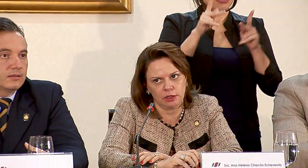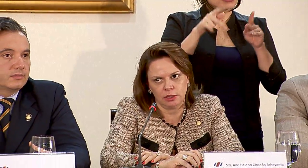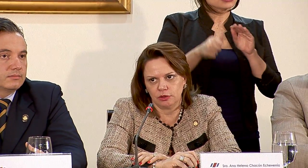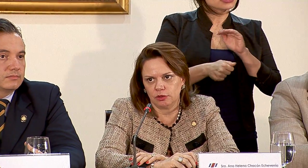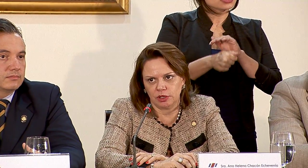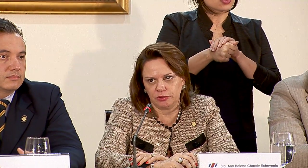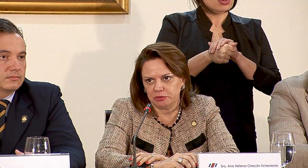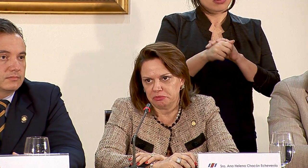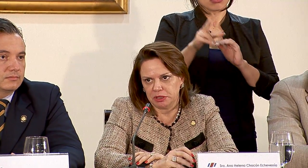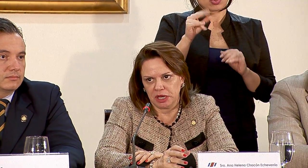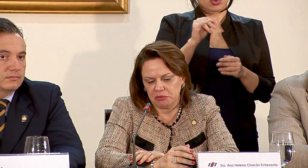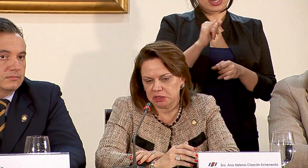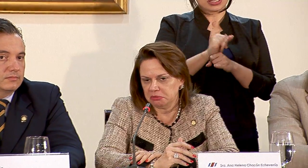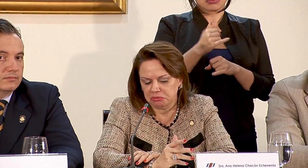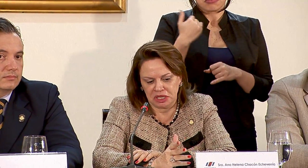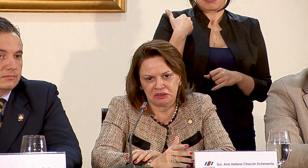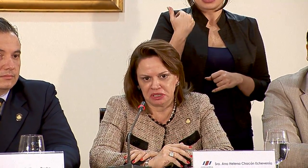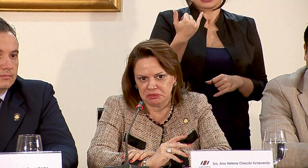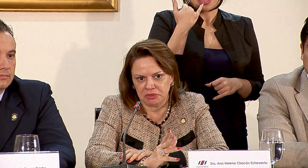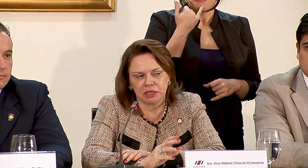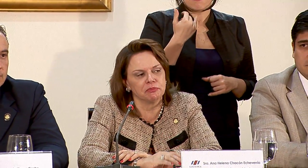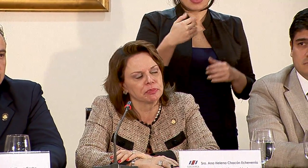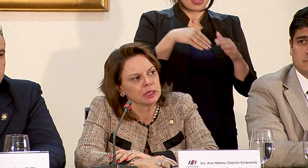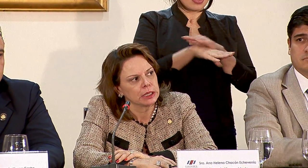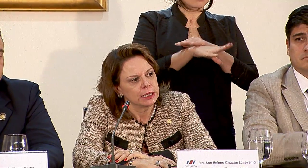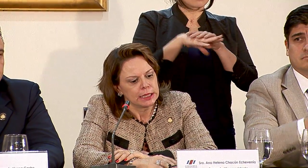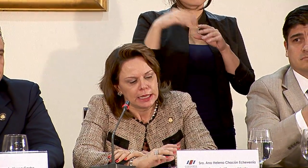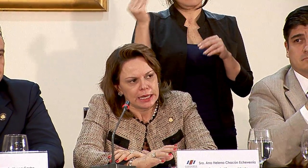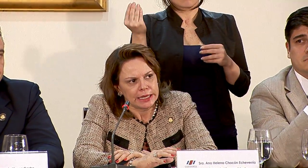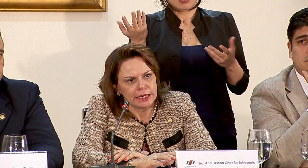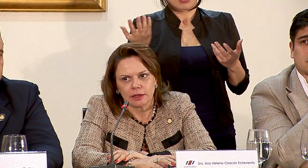esconda no lo es me llaman me entran van